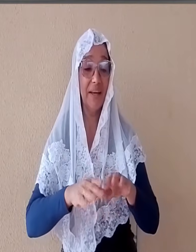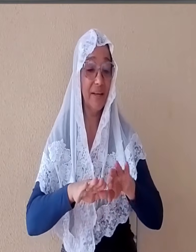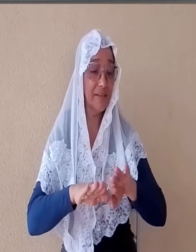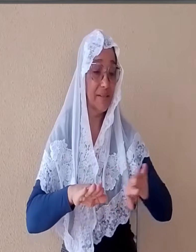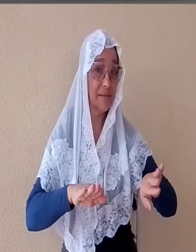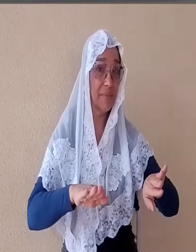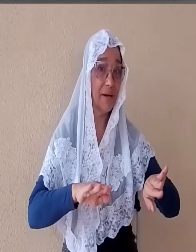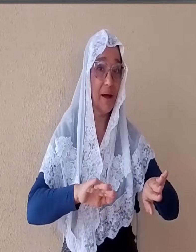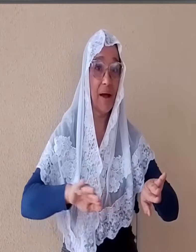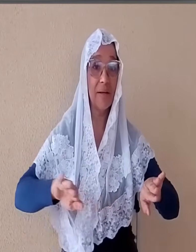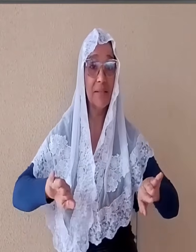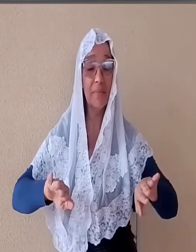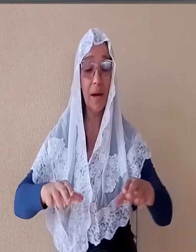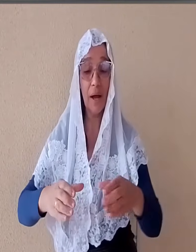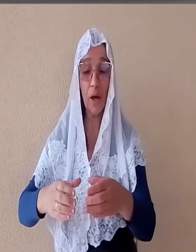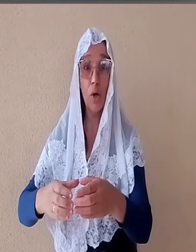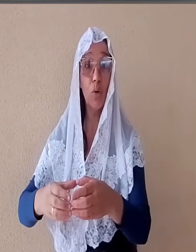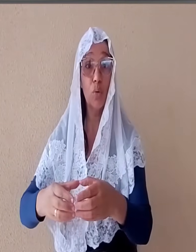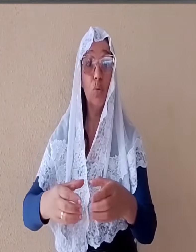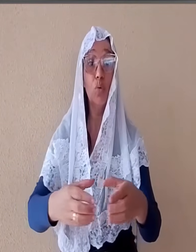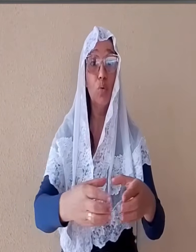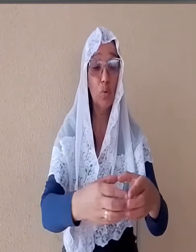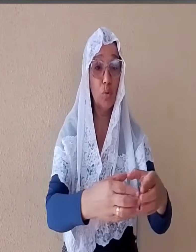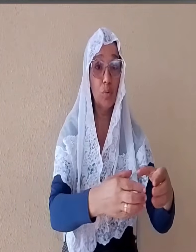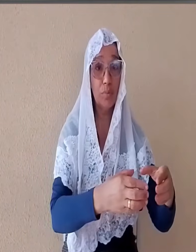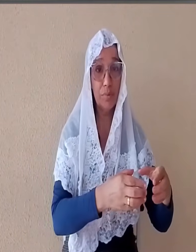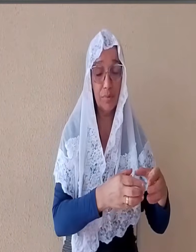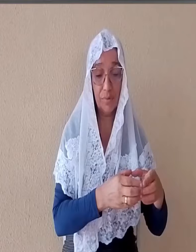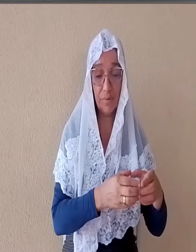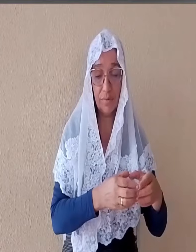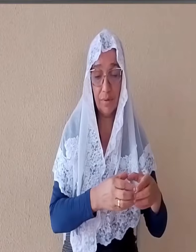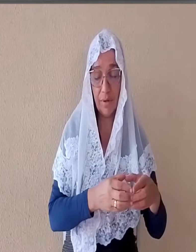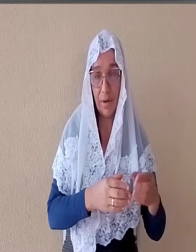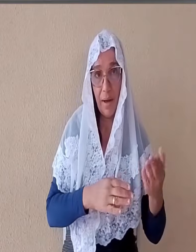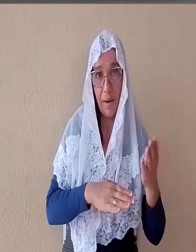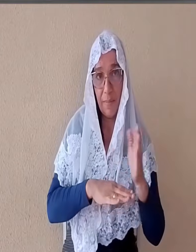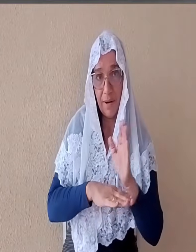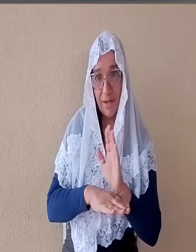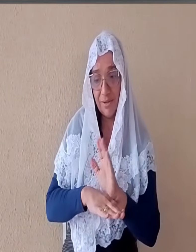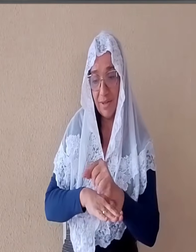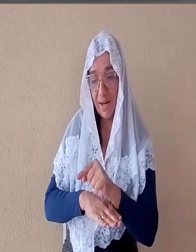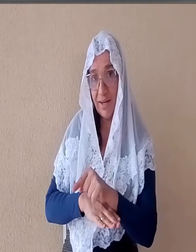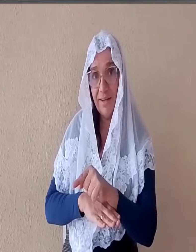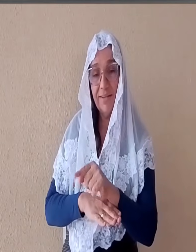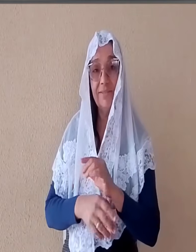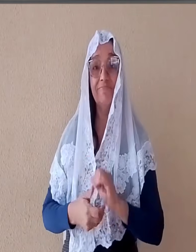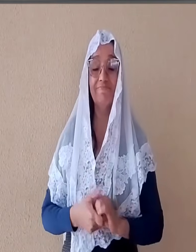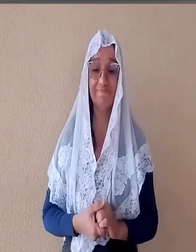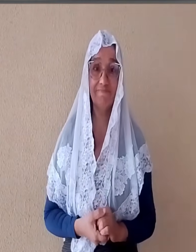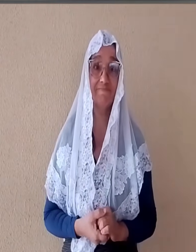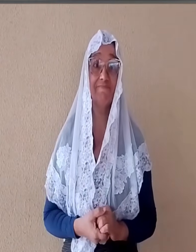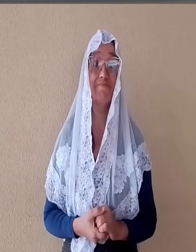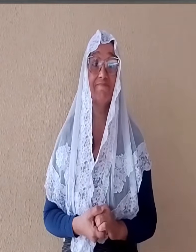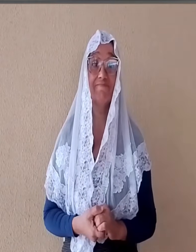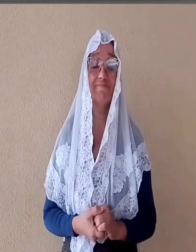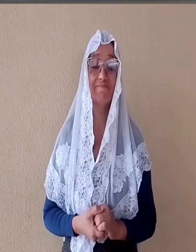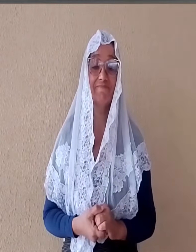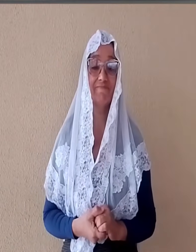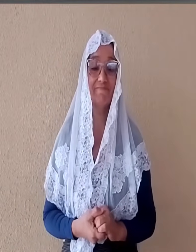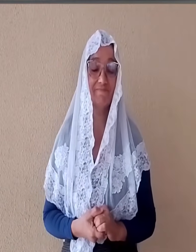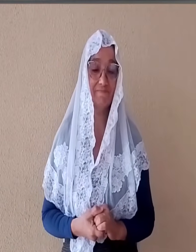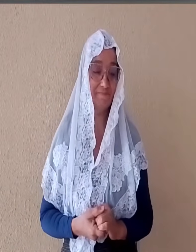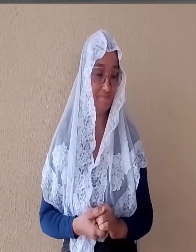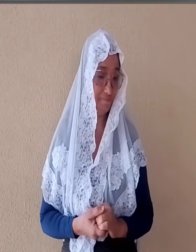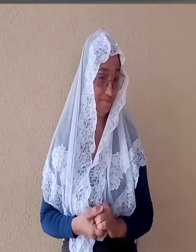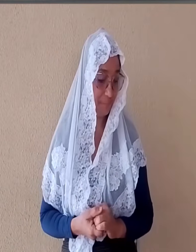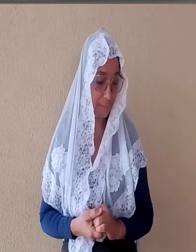pessoa sabe tanto que não pode aprender mais um pouco. Ele viu que o conselho era bom. O que ele fez?